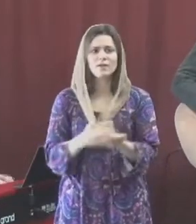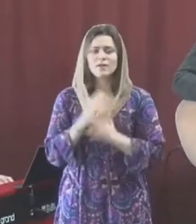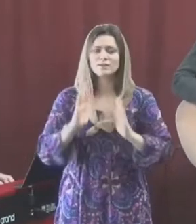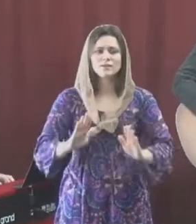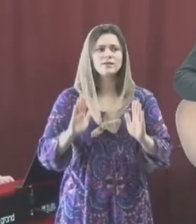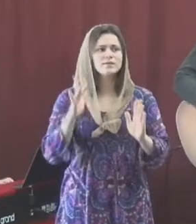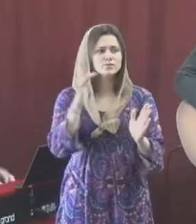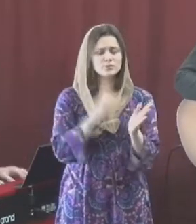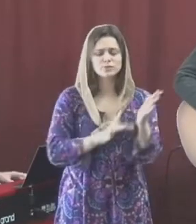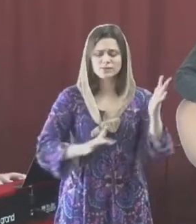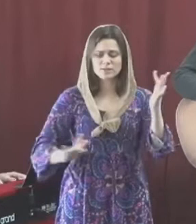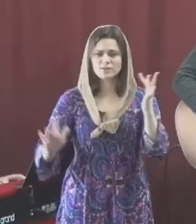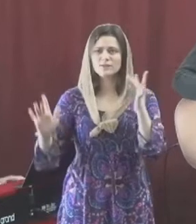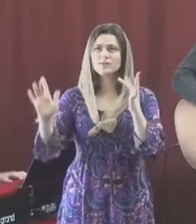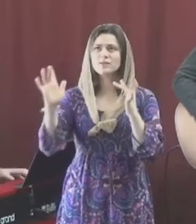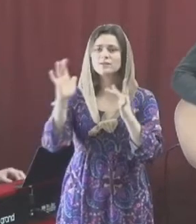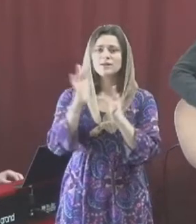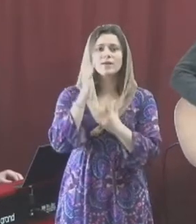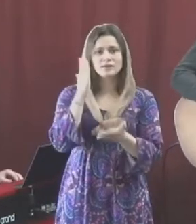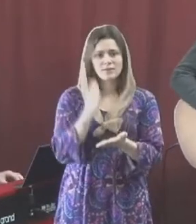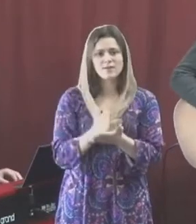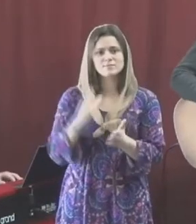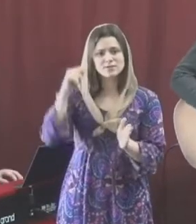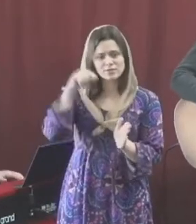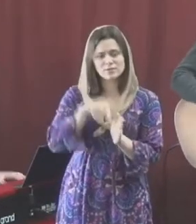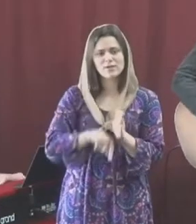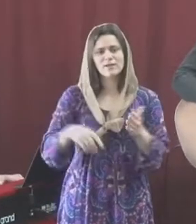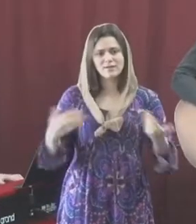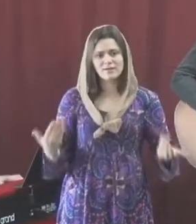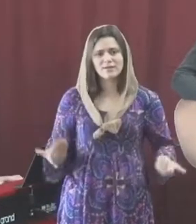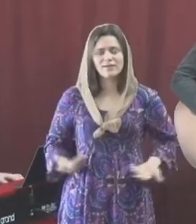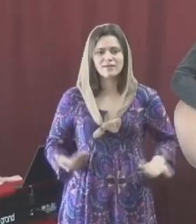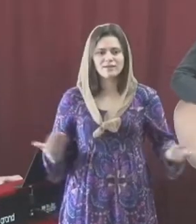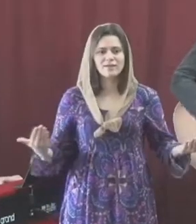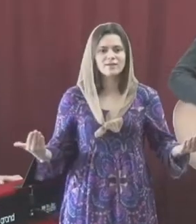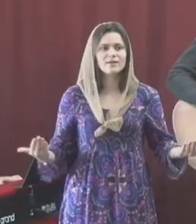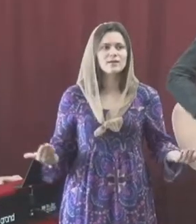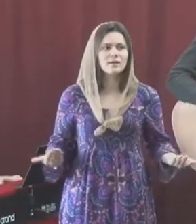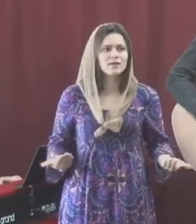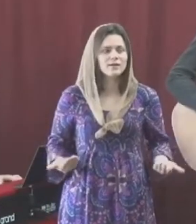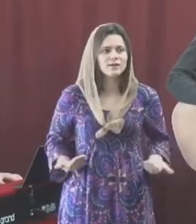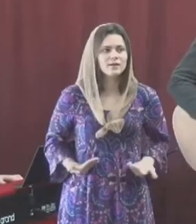блукав. Тільки в Ісусі є зміст життя,